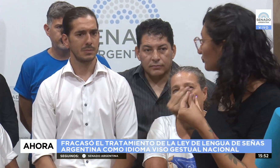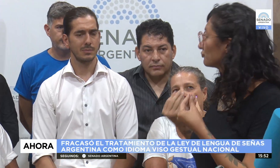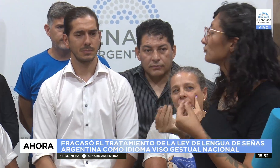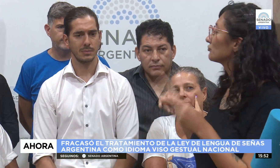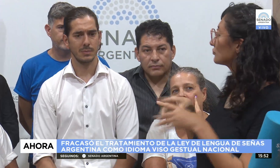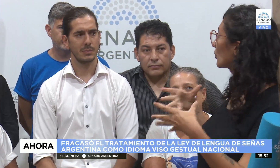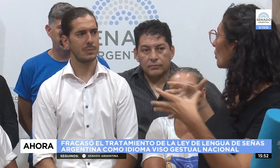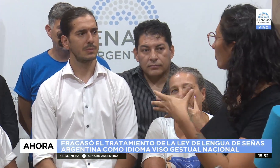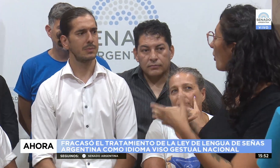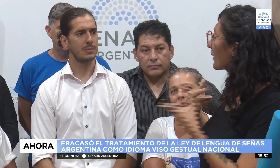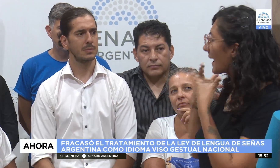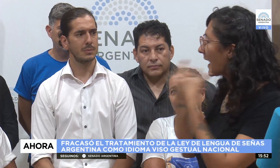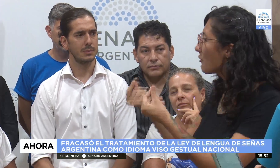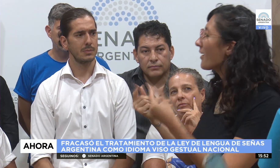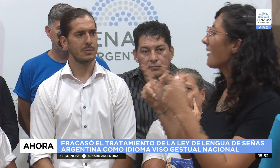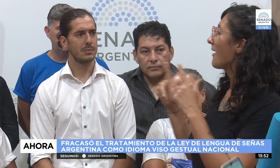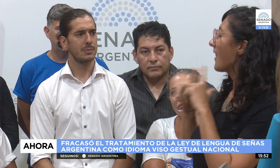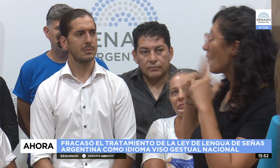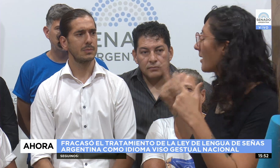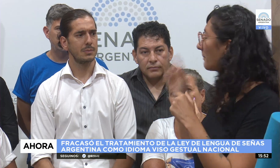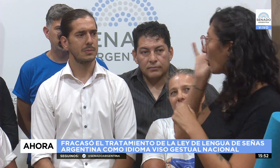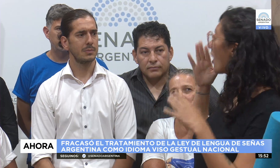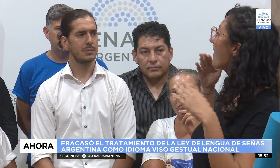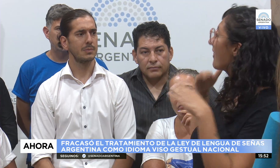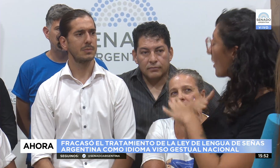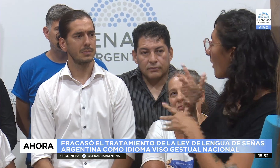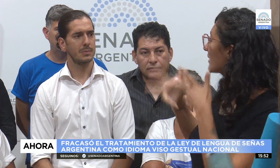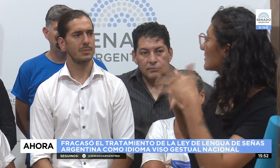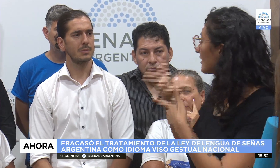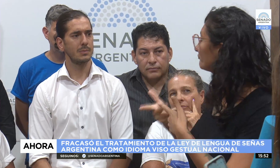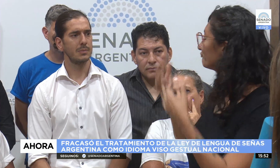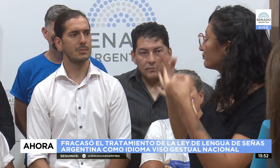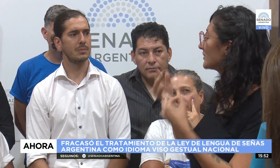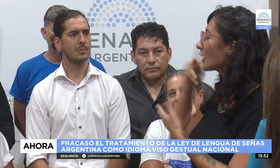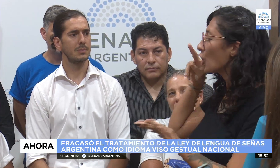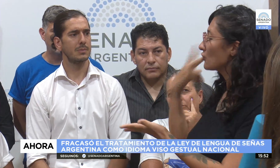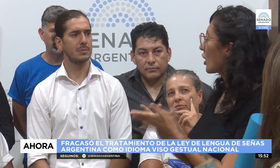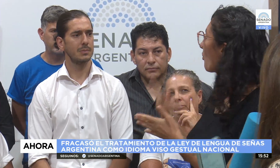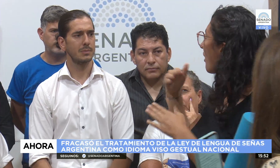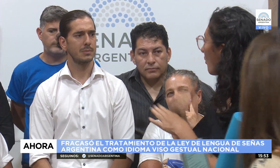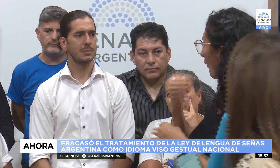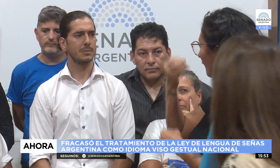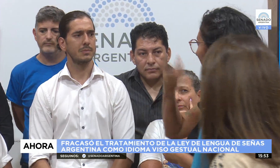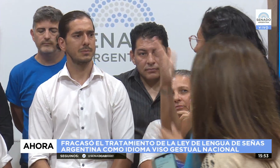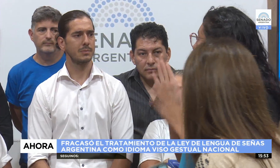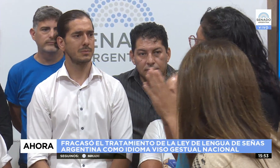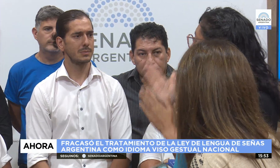que está reclamando que el lenguaje, la lengua de señas, sea reconocida como lengua oficial. Bueno, les pido por favor que se presenten